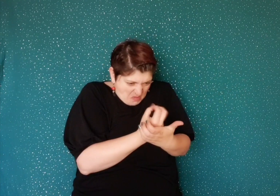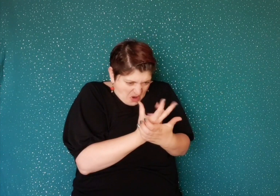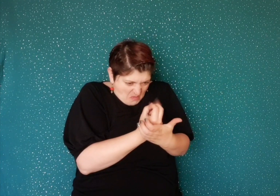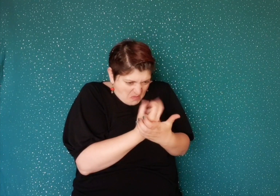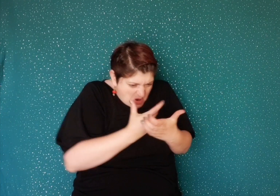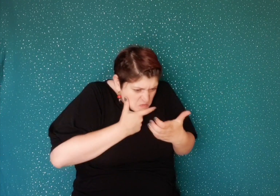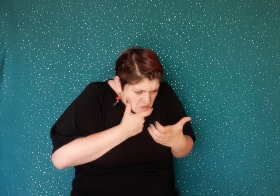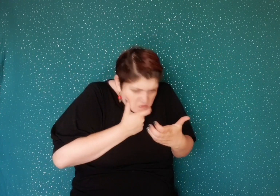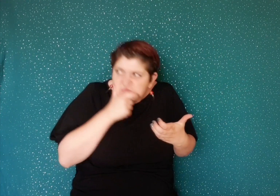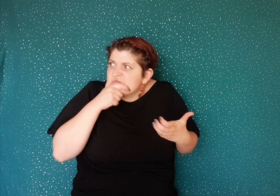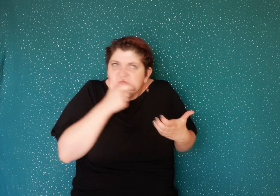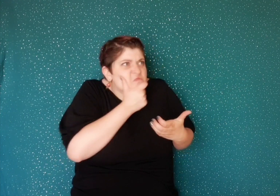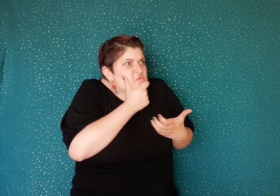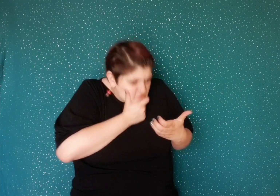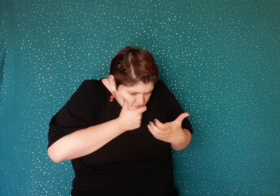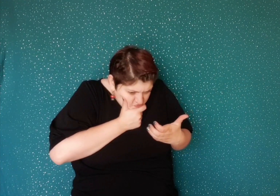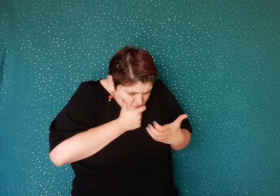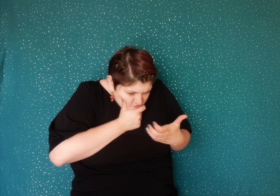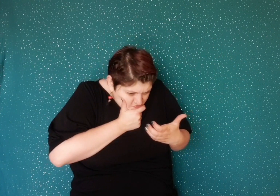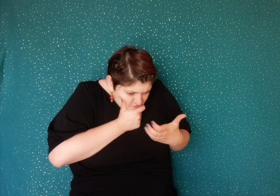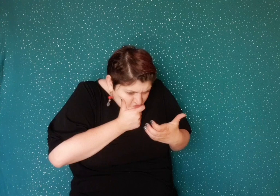pip, pip.